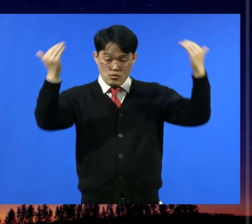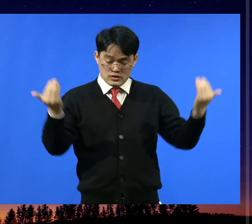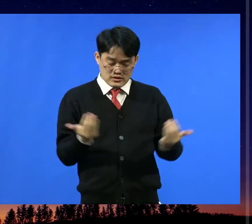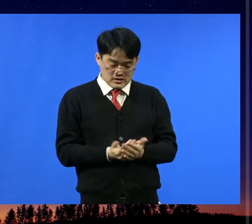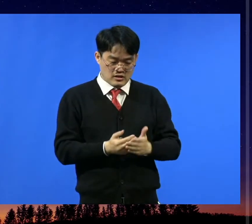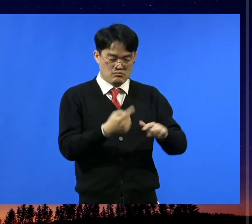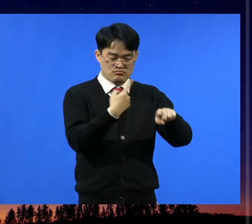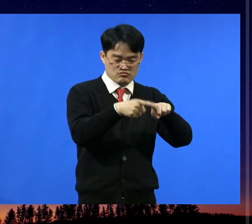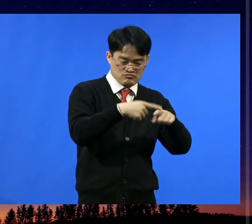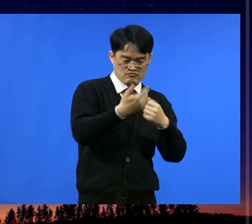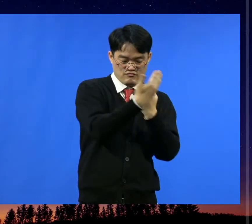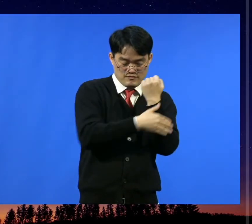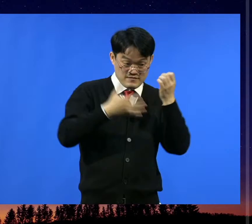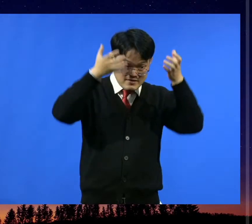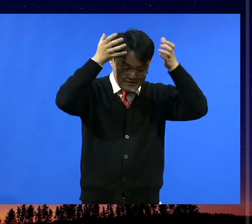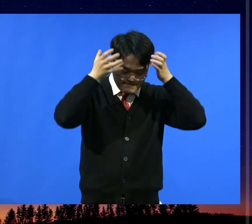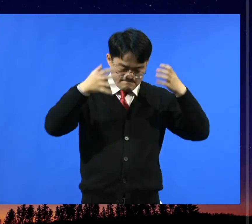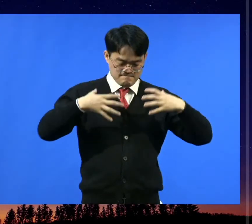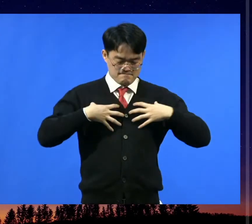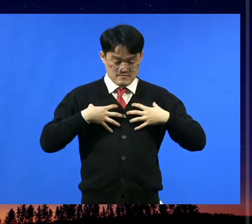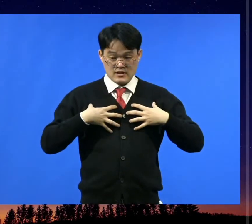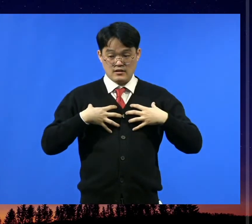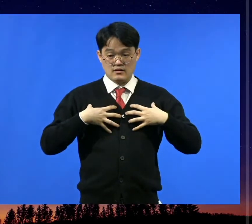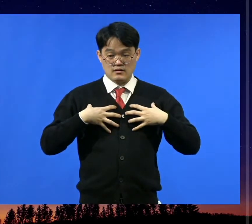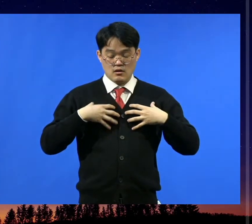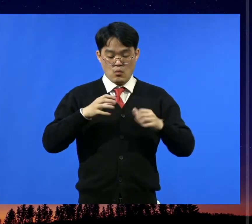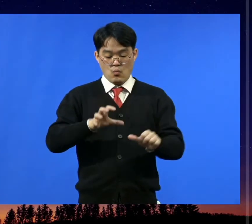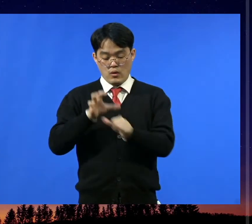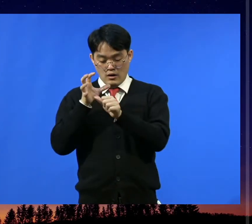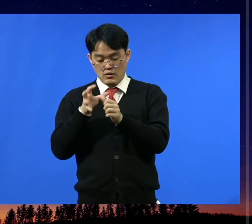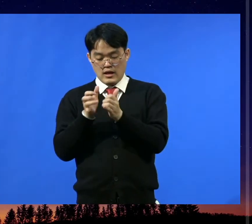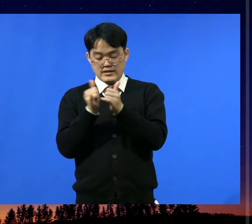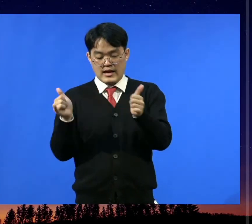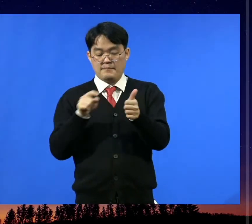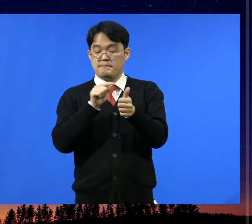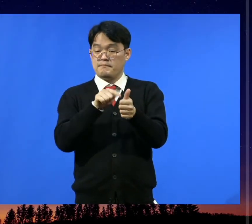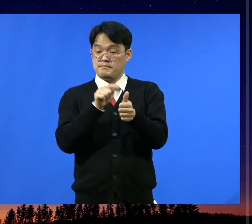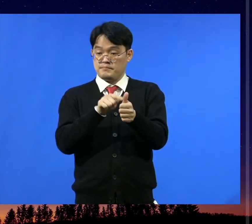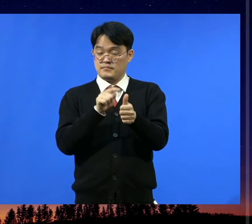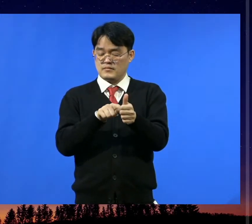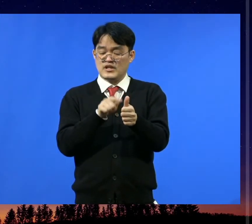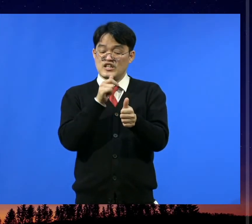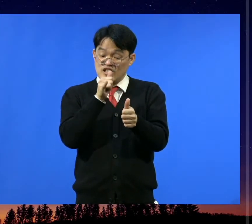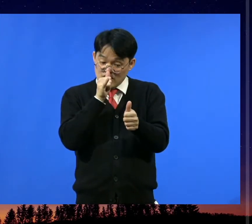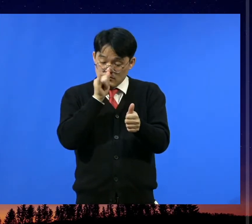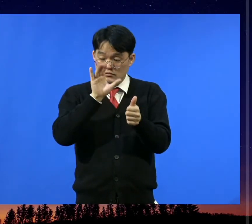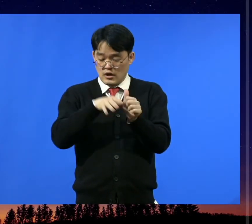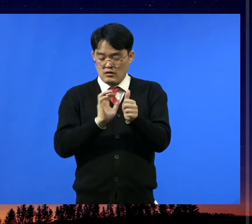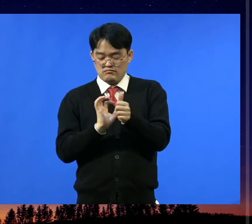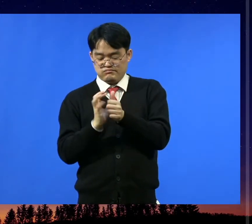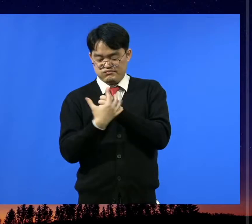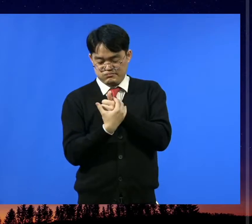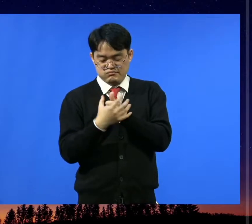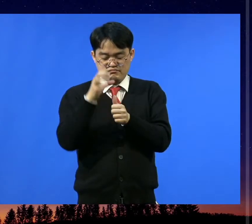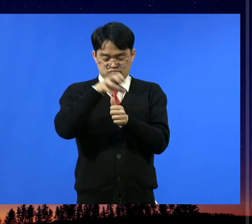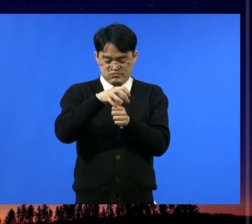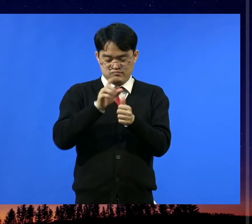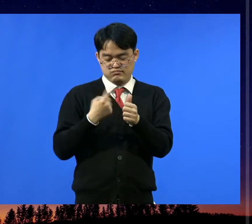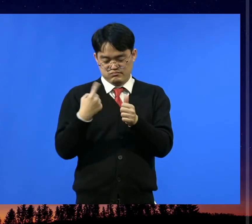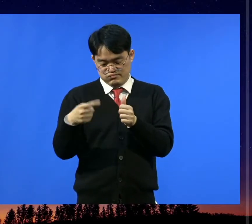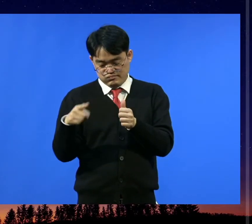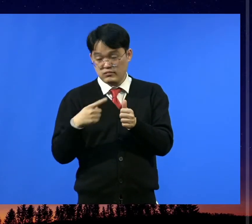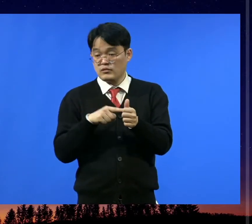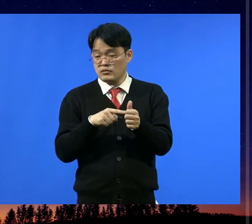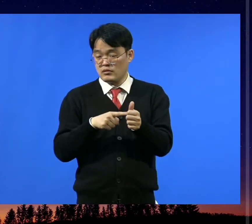있을 때, 이 모든 무기들은 이 사용하는 사람이 있을 때에 유용한 것입니다. 그래서 무기를 사용하는 사람이